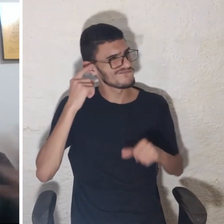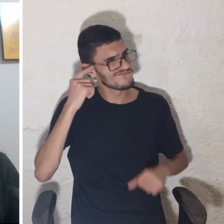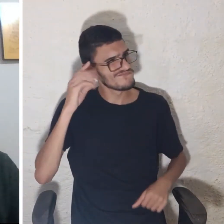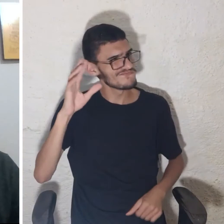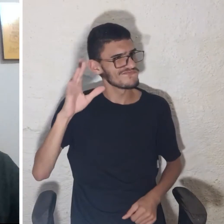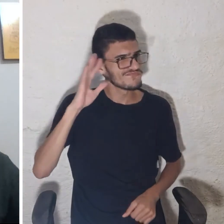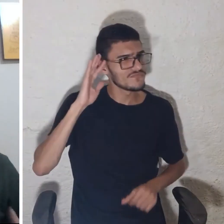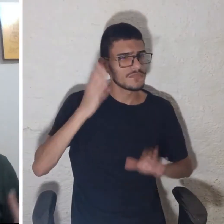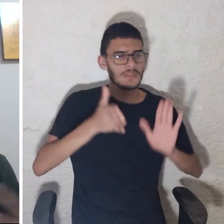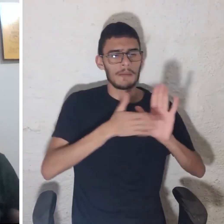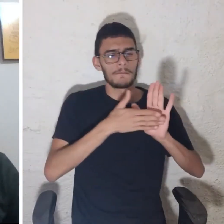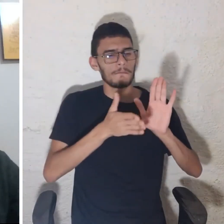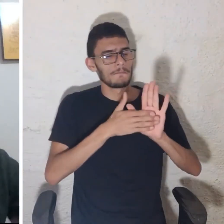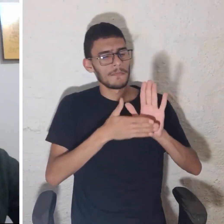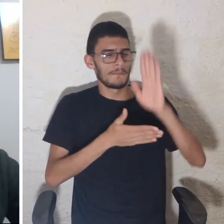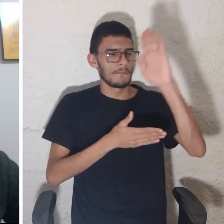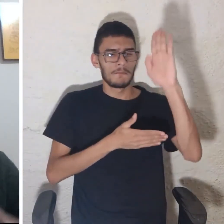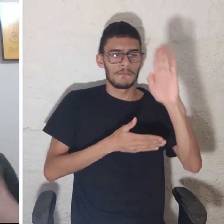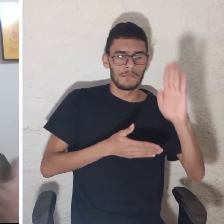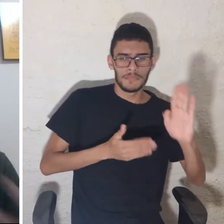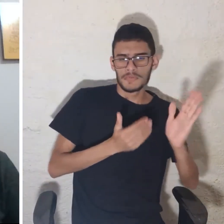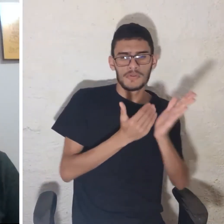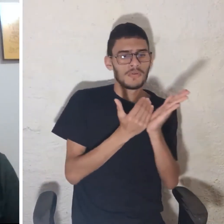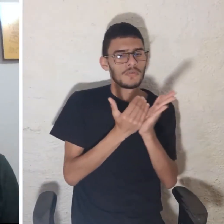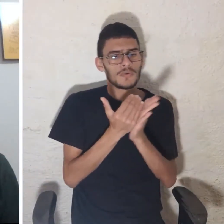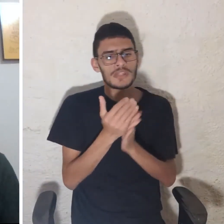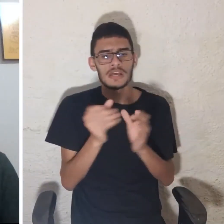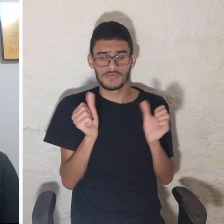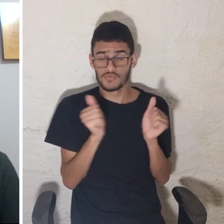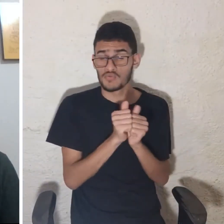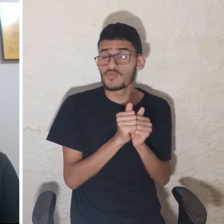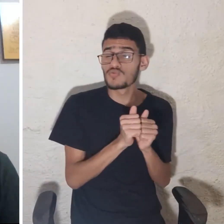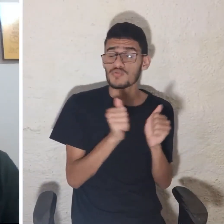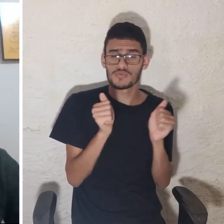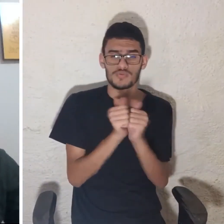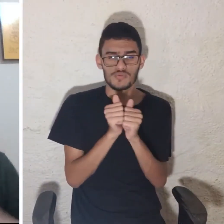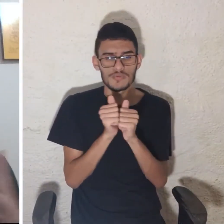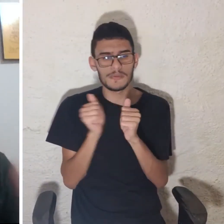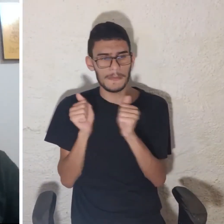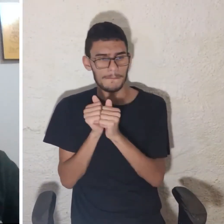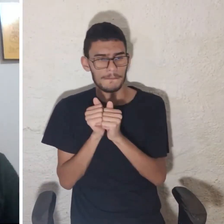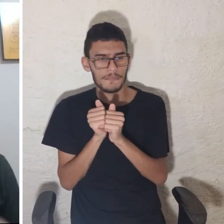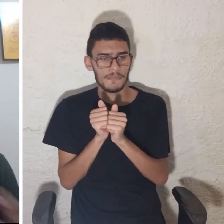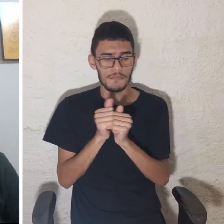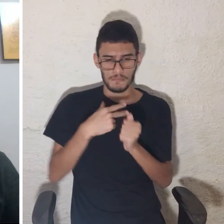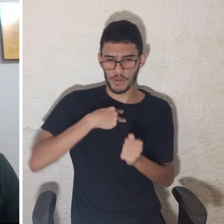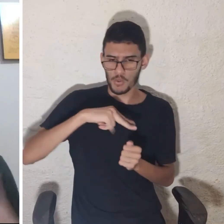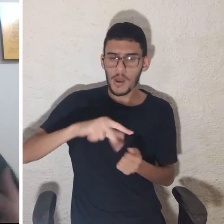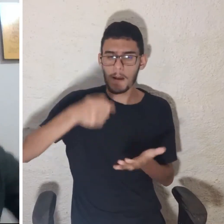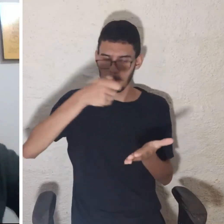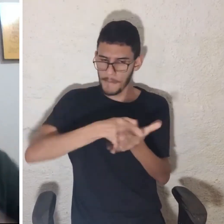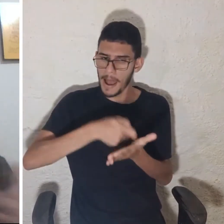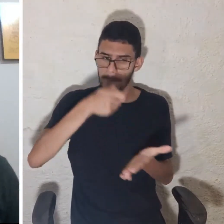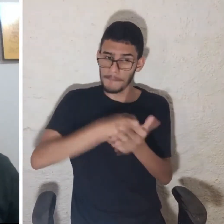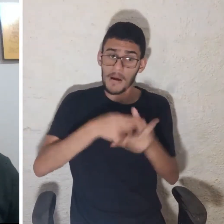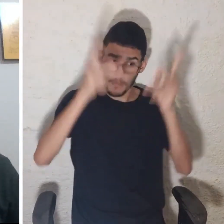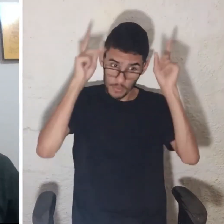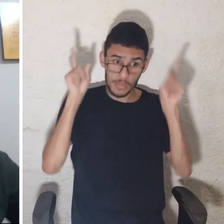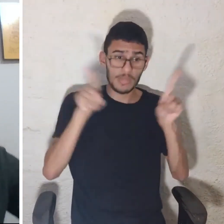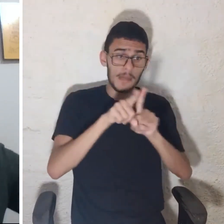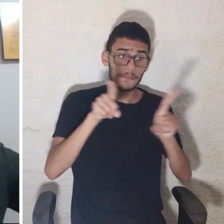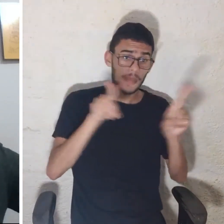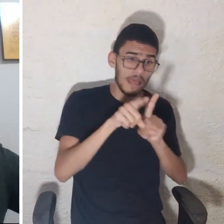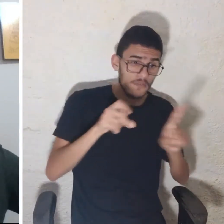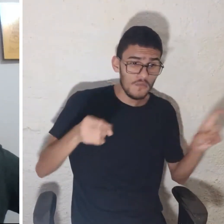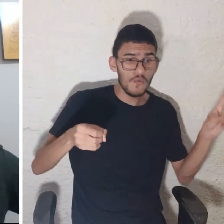achar interessante as propostas dos brasileiros, a ficar ao lado dos brasileiros, e os portugueses cada vez mais pressionando. Dom Pedro, você tem que